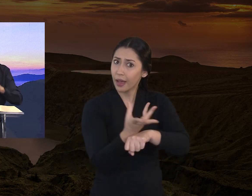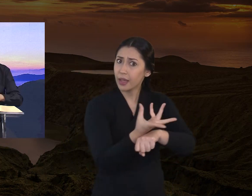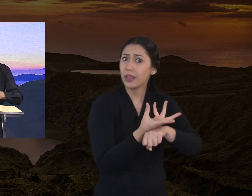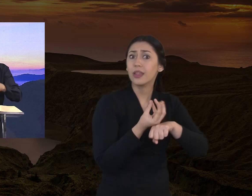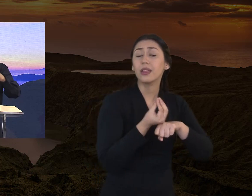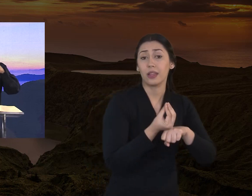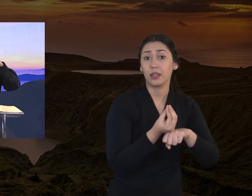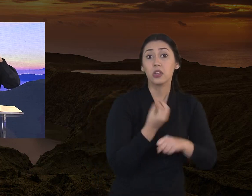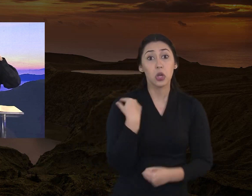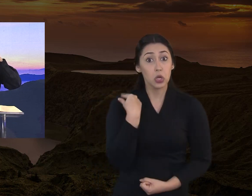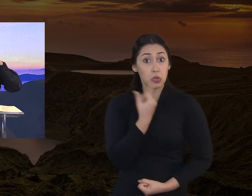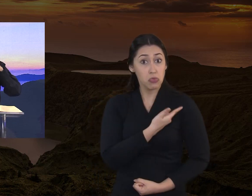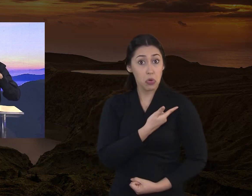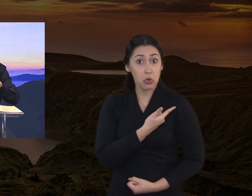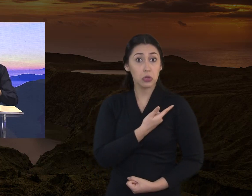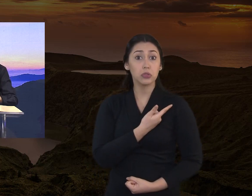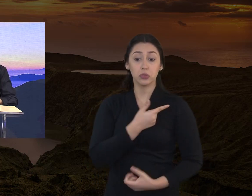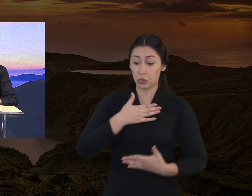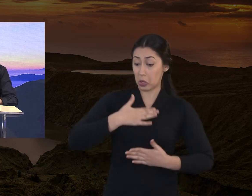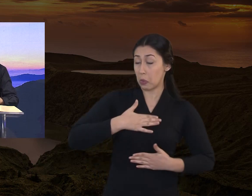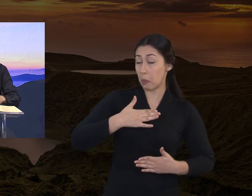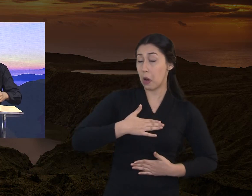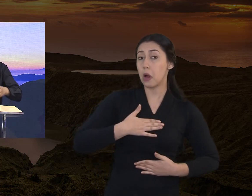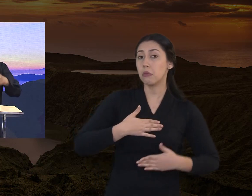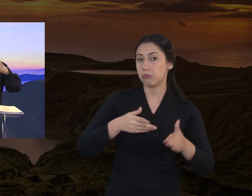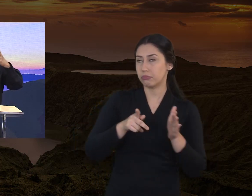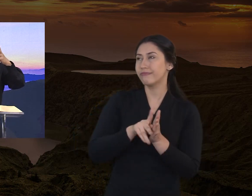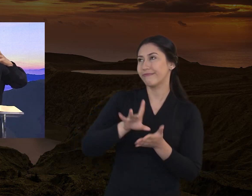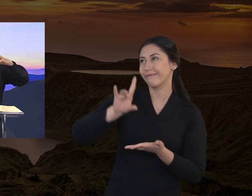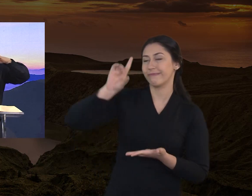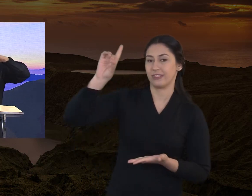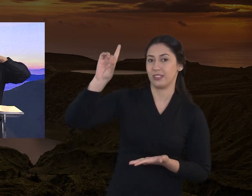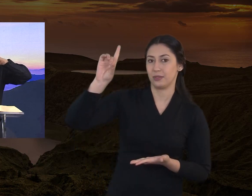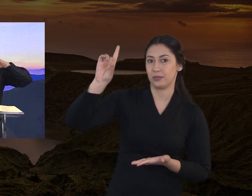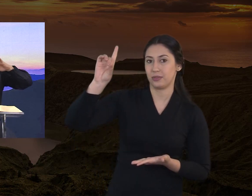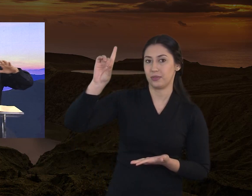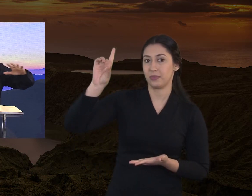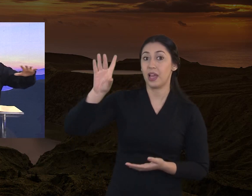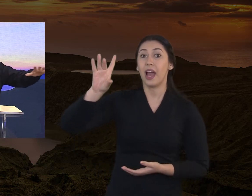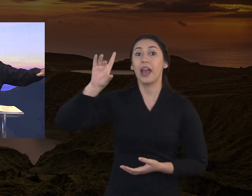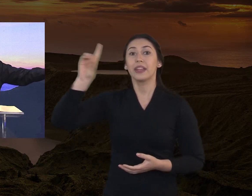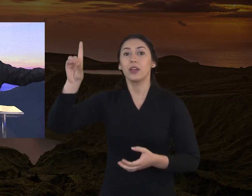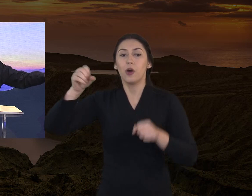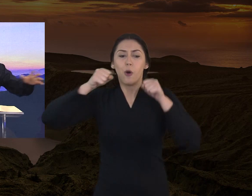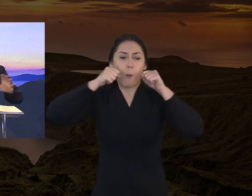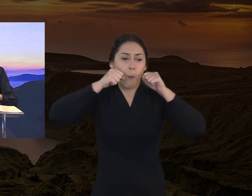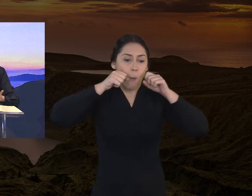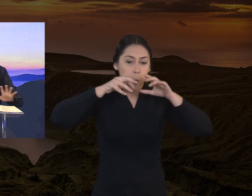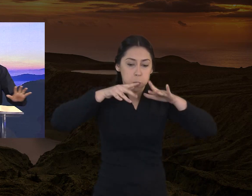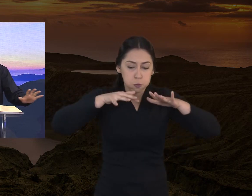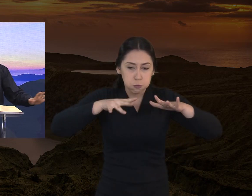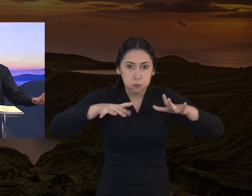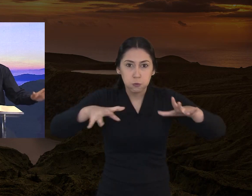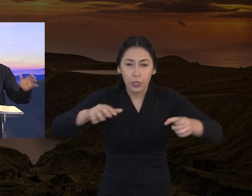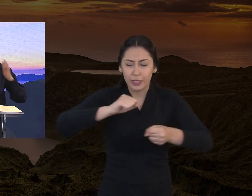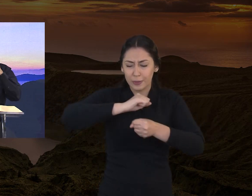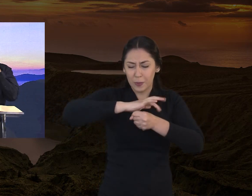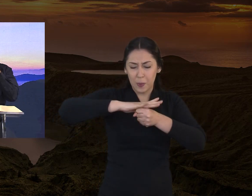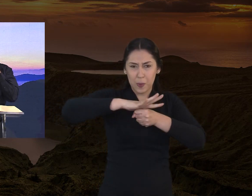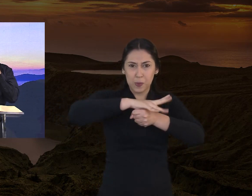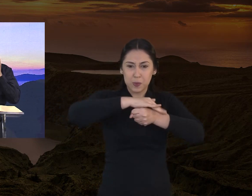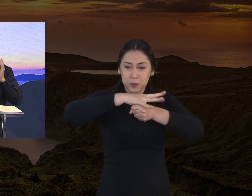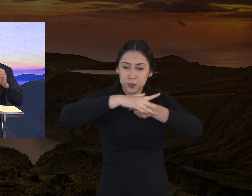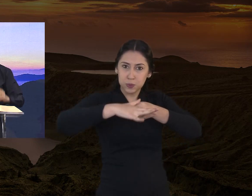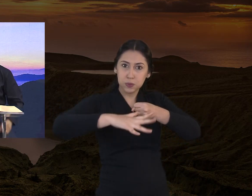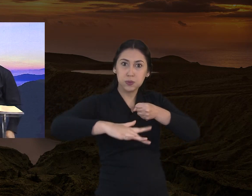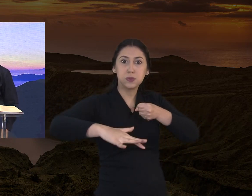seu corpo, é a plenitude daquele que a tudo enche em todas as coisas.